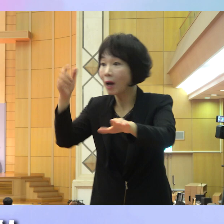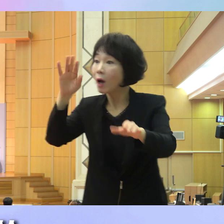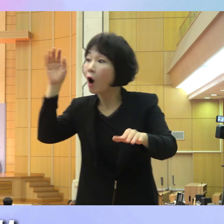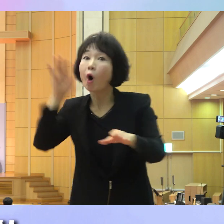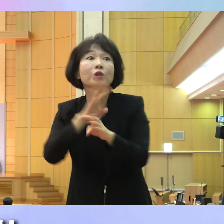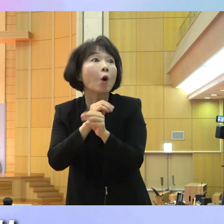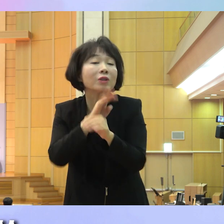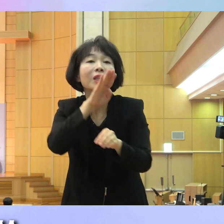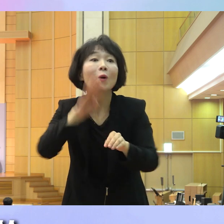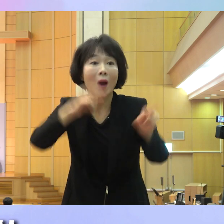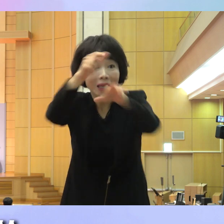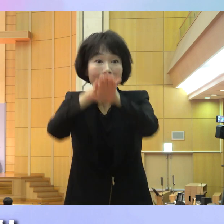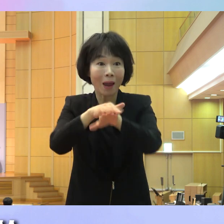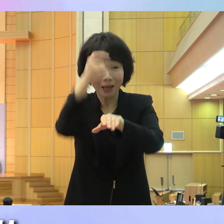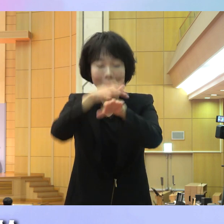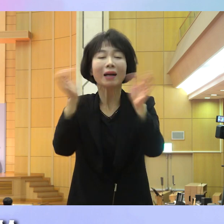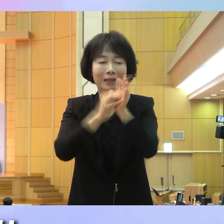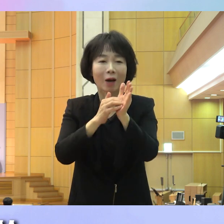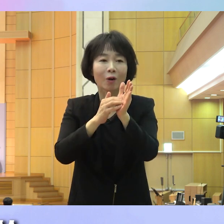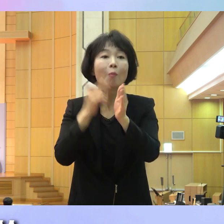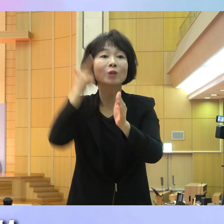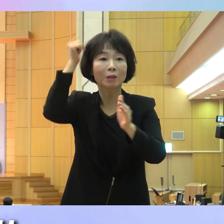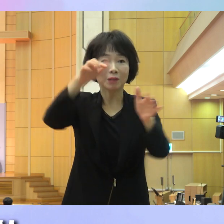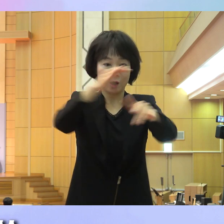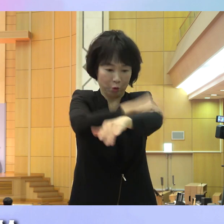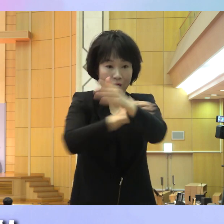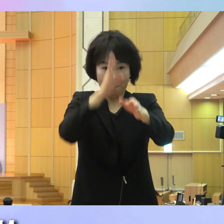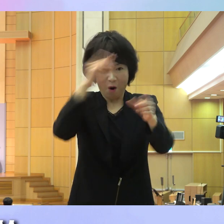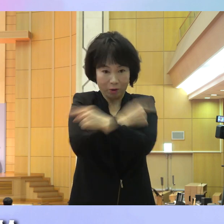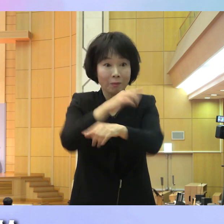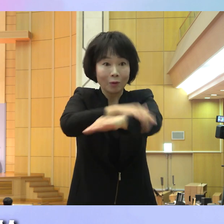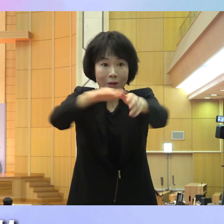손을 얹고 기도하라고 해서 손을 얹고 기도받아가지고